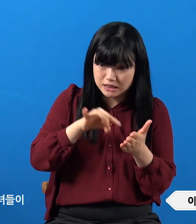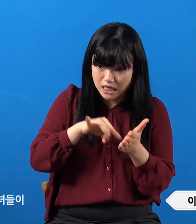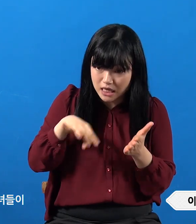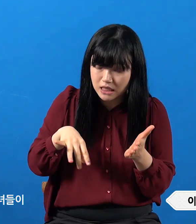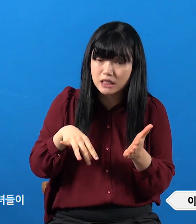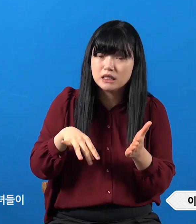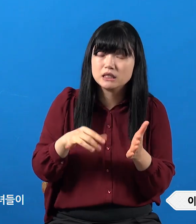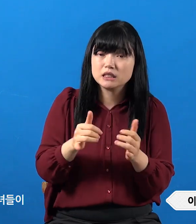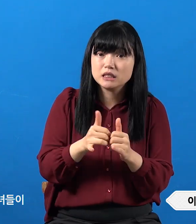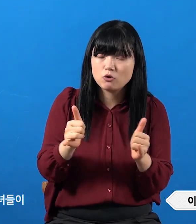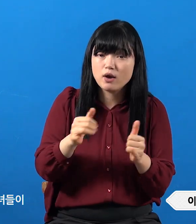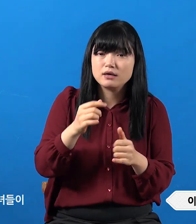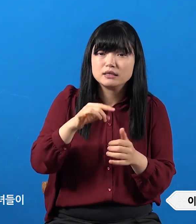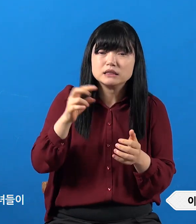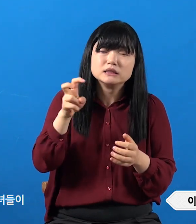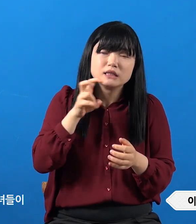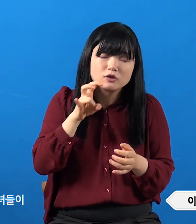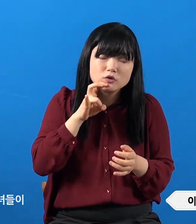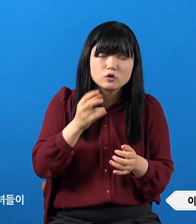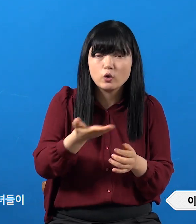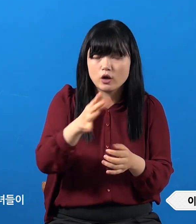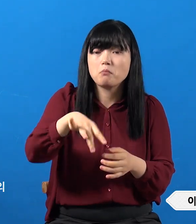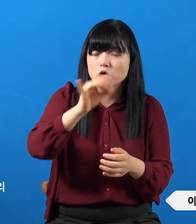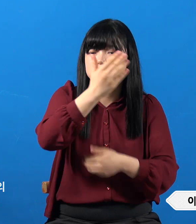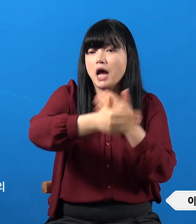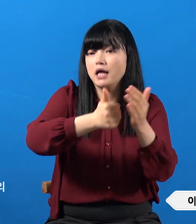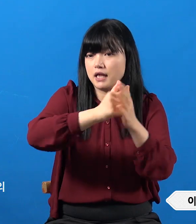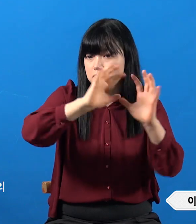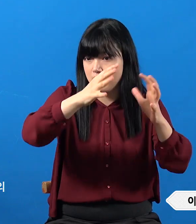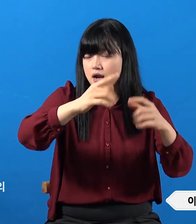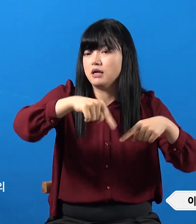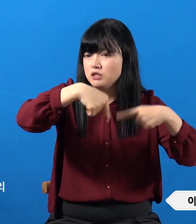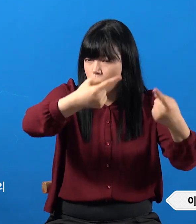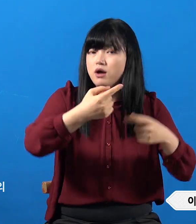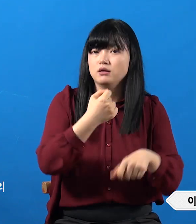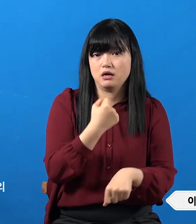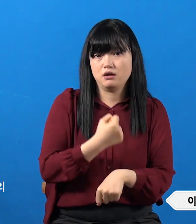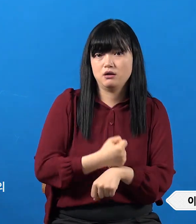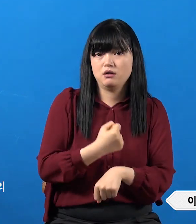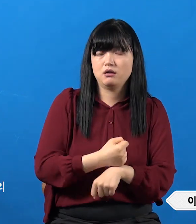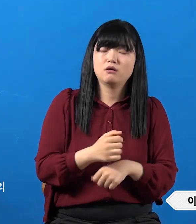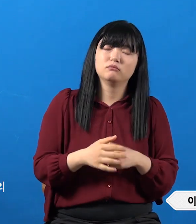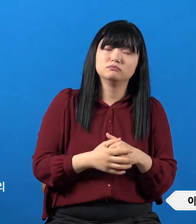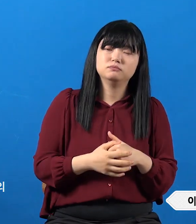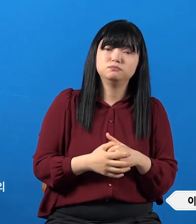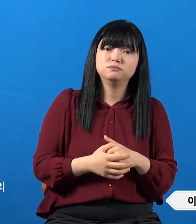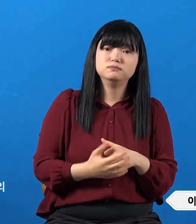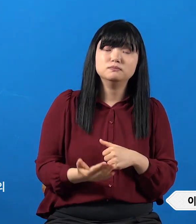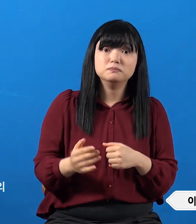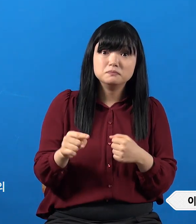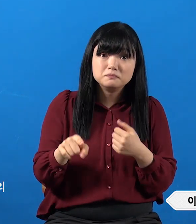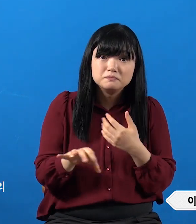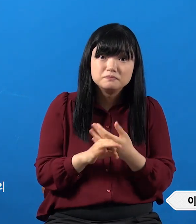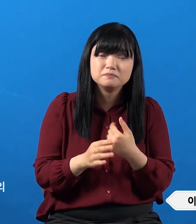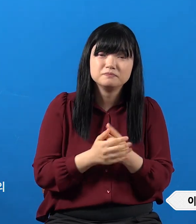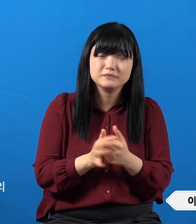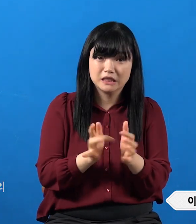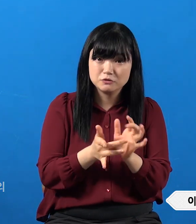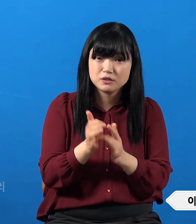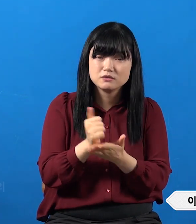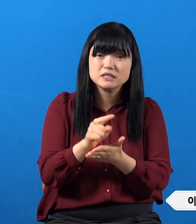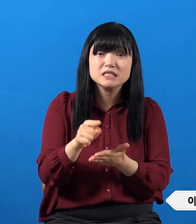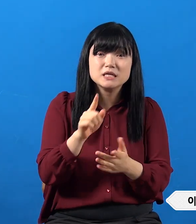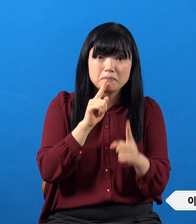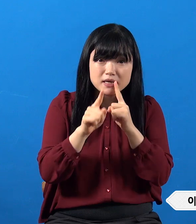세리들과 창녀들이 너희보다 먼저 하나님의 나라에 들어가리라. 자, 그렇다면